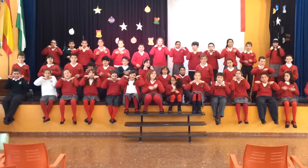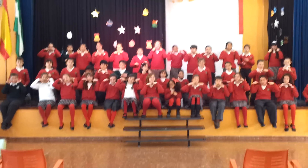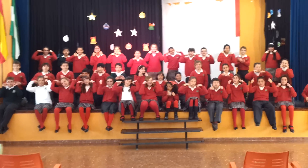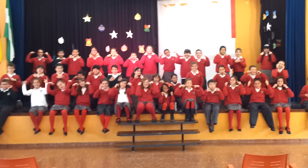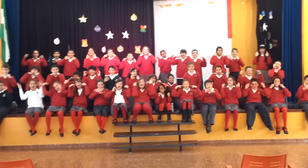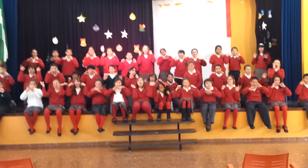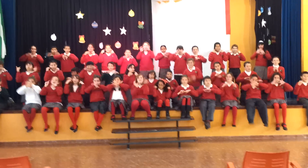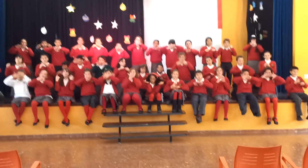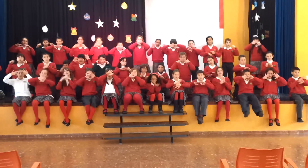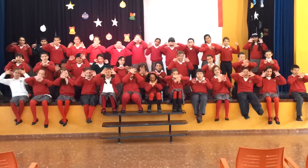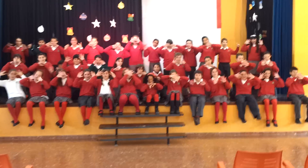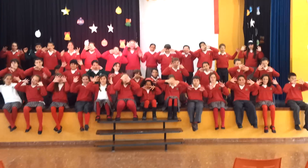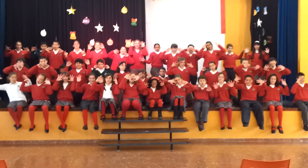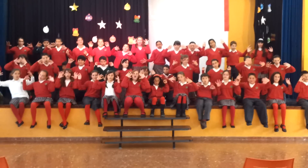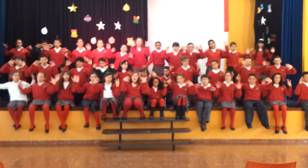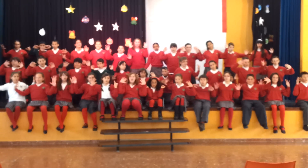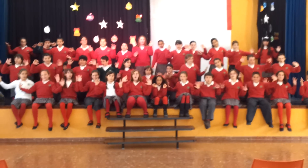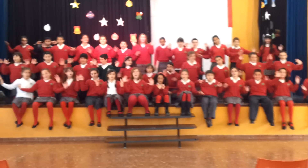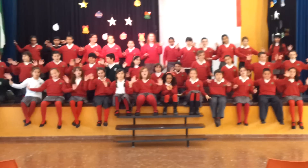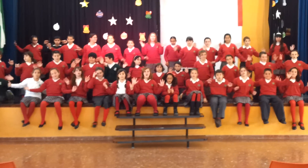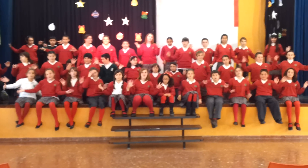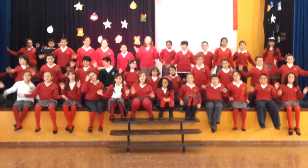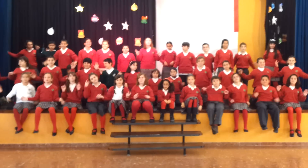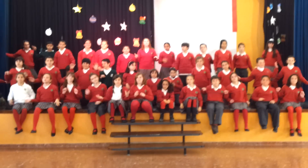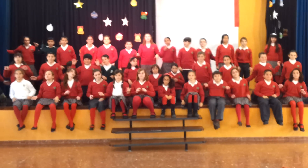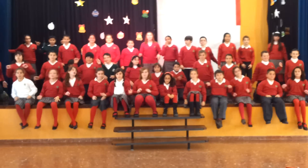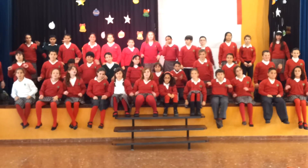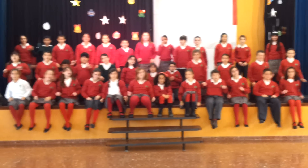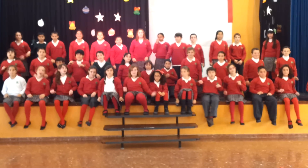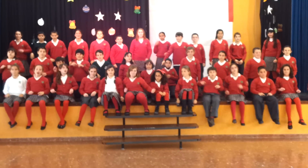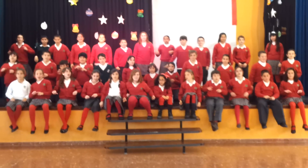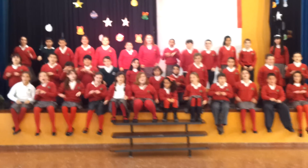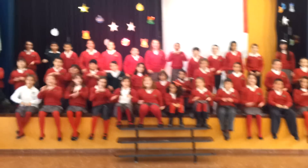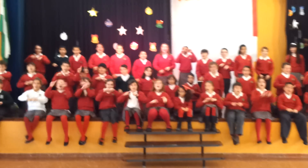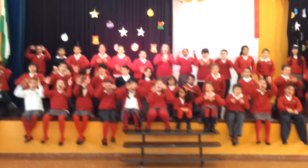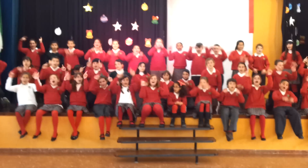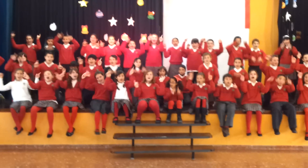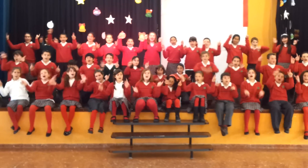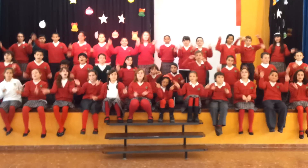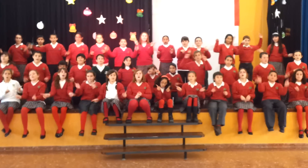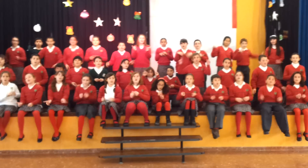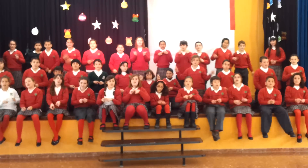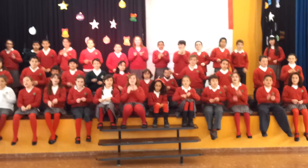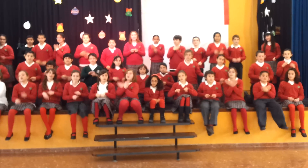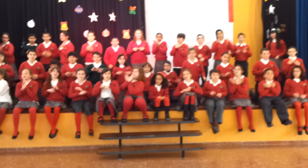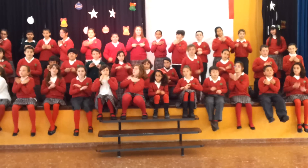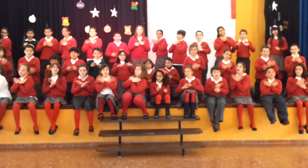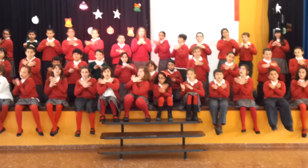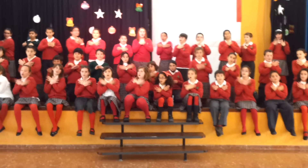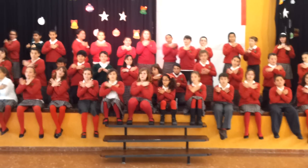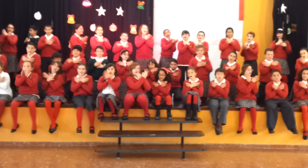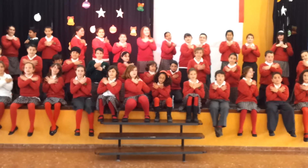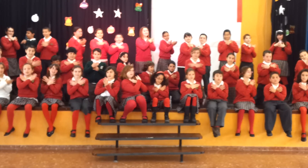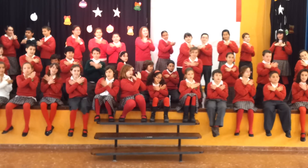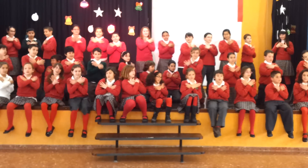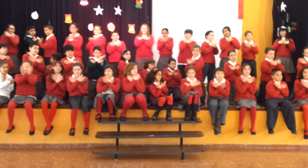srisa y una canción am El Mundo más